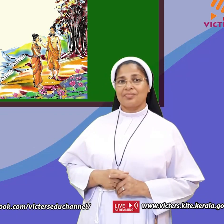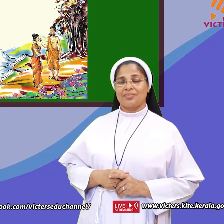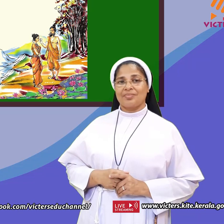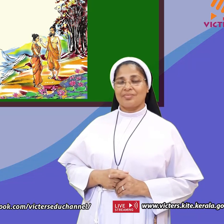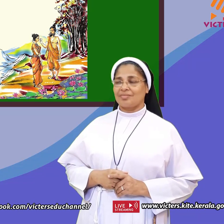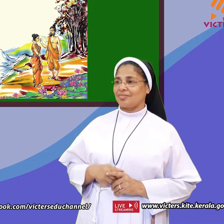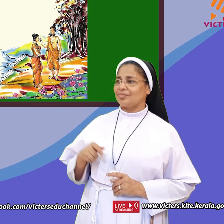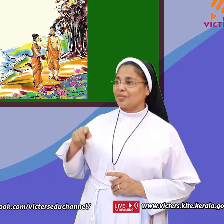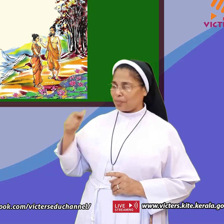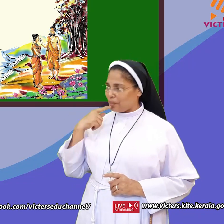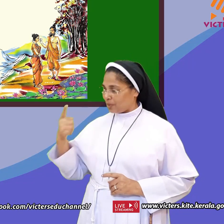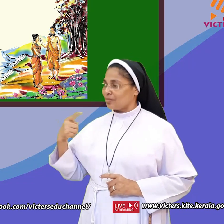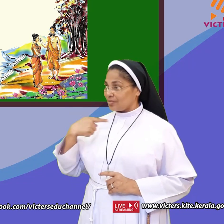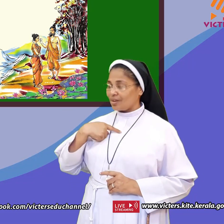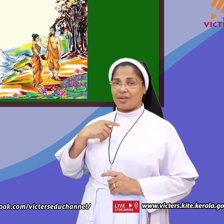നളിനിയാണ് ഞാൻ